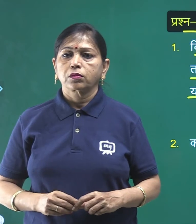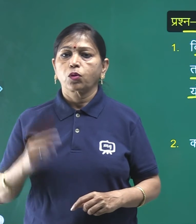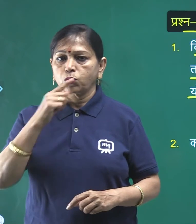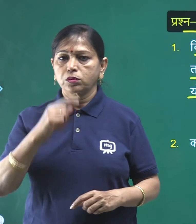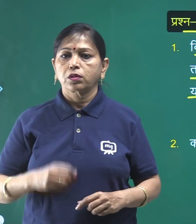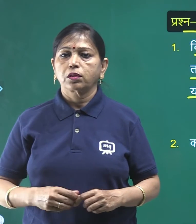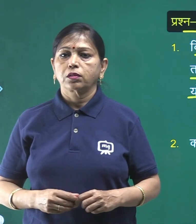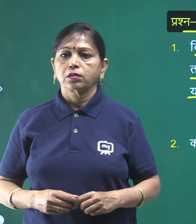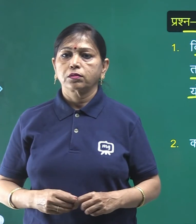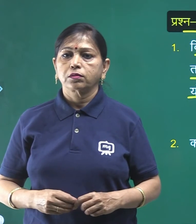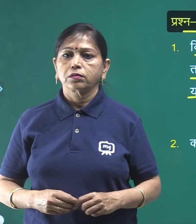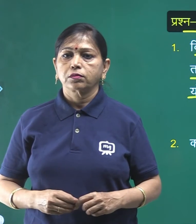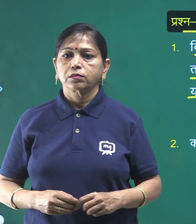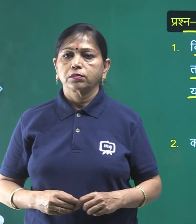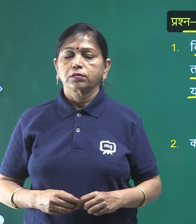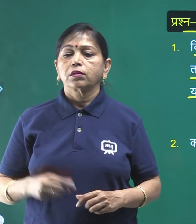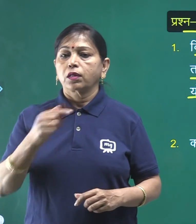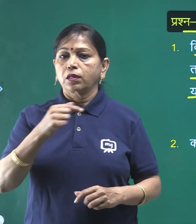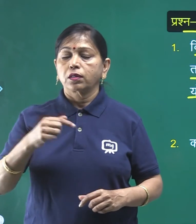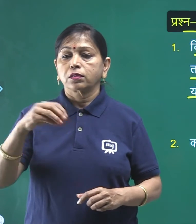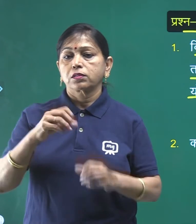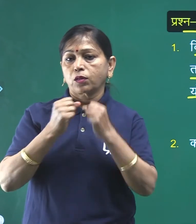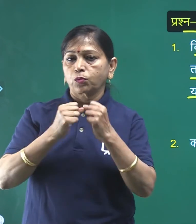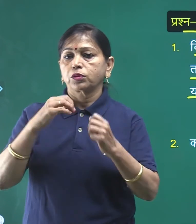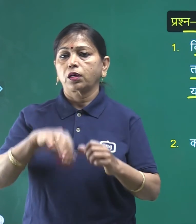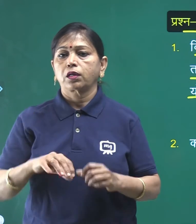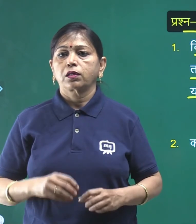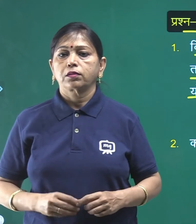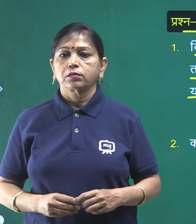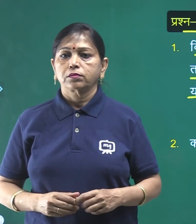उसकी रिक्त स्थान ऊर्जा है।